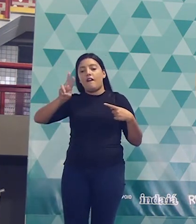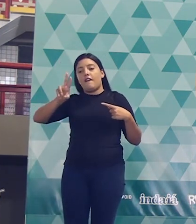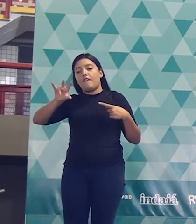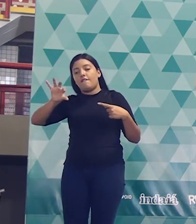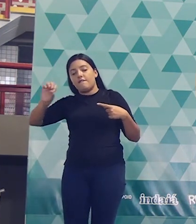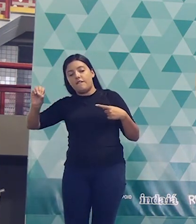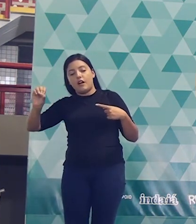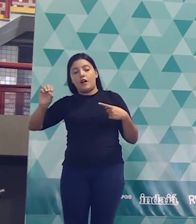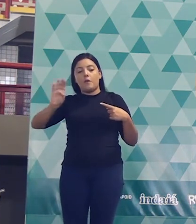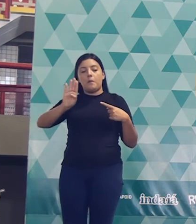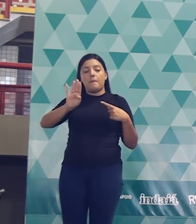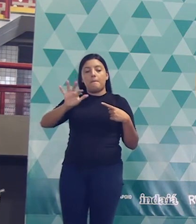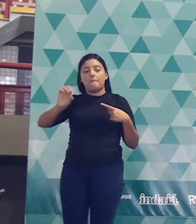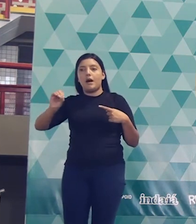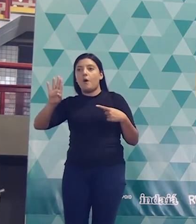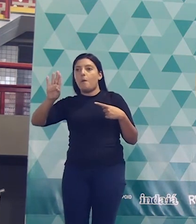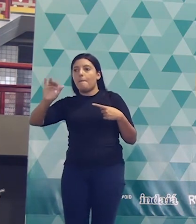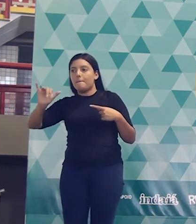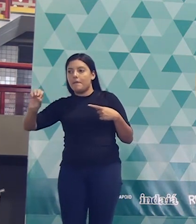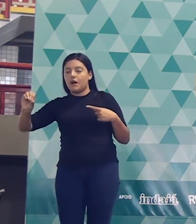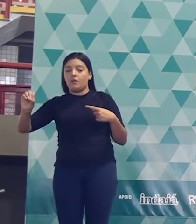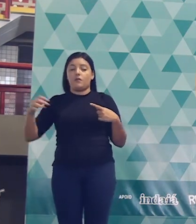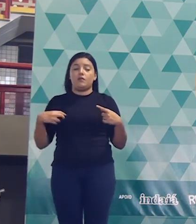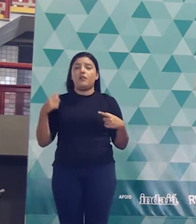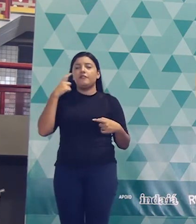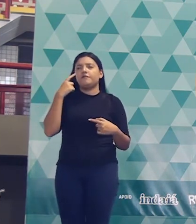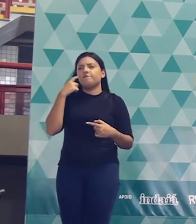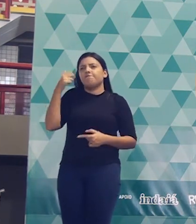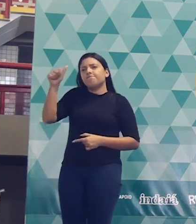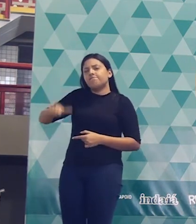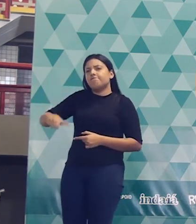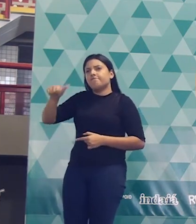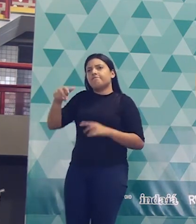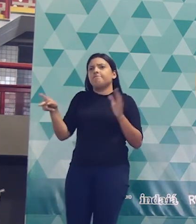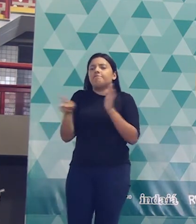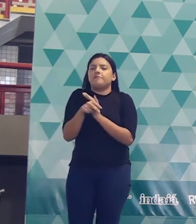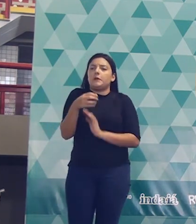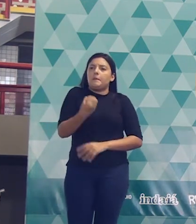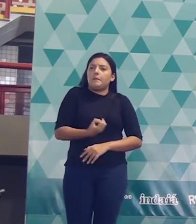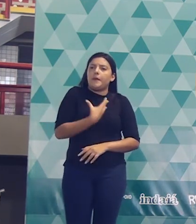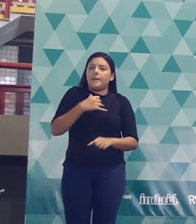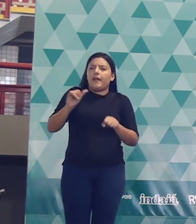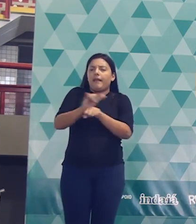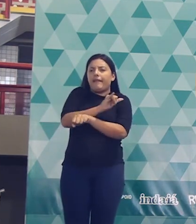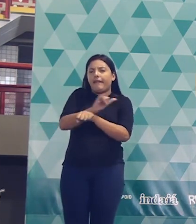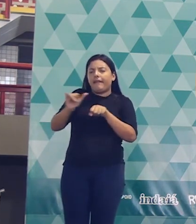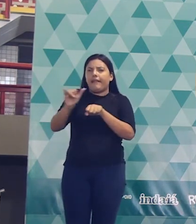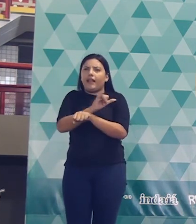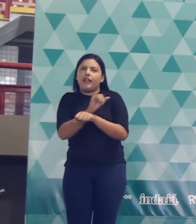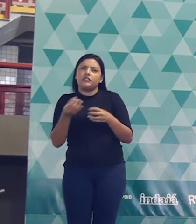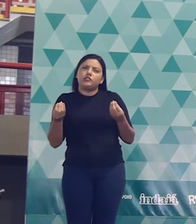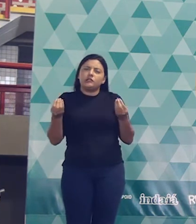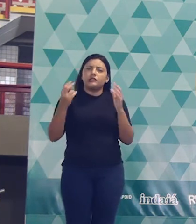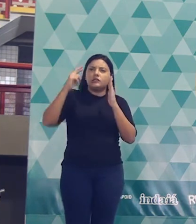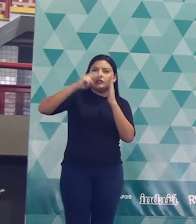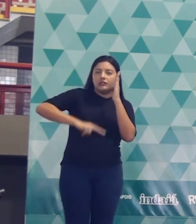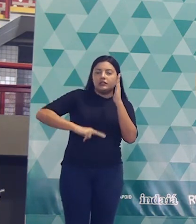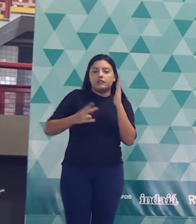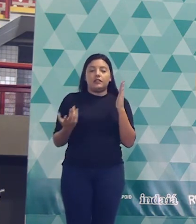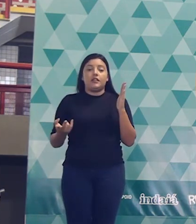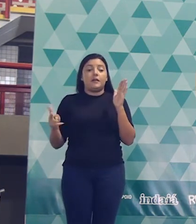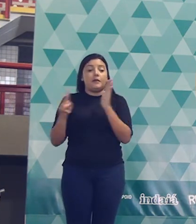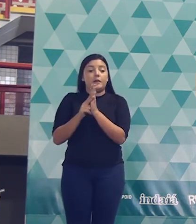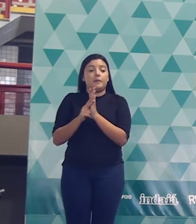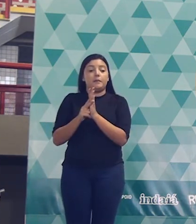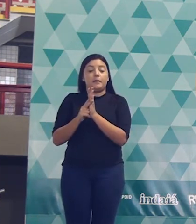bom, bom. Então possivelmente a análise desse poema, a estratégia de leitura que eu vou ter que fazer, deve ser a partir